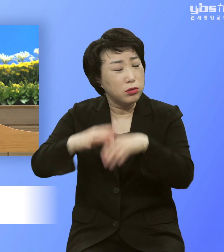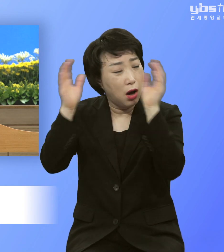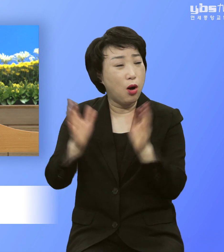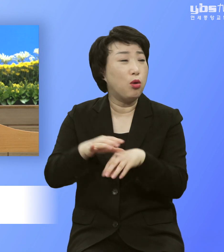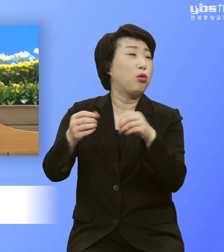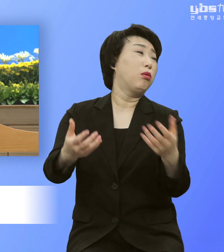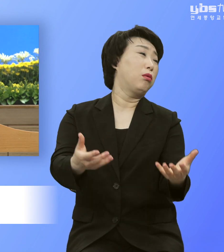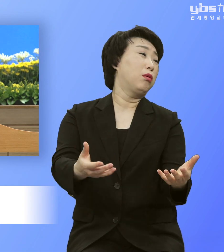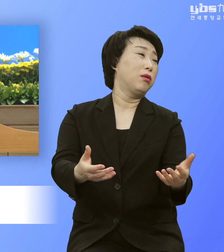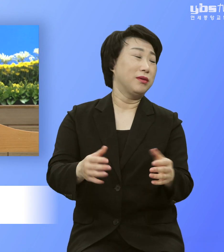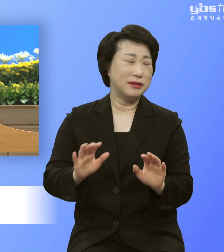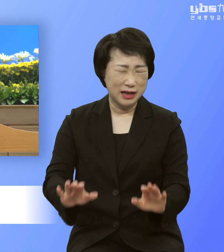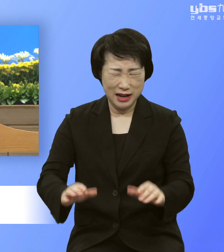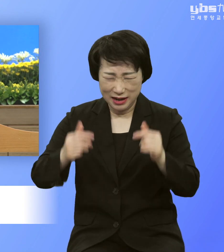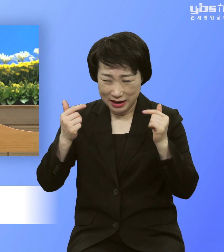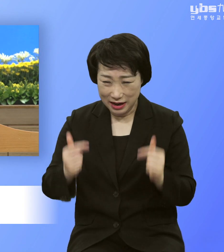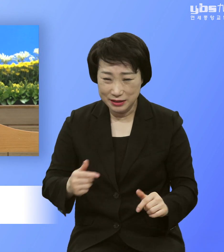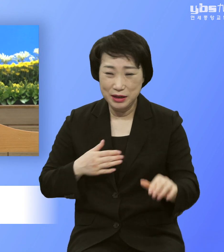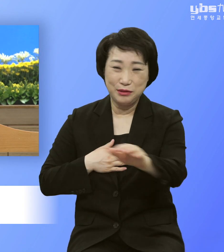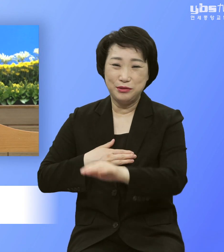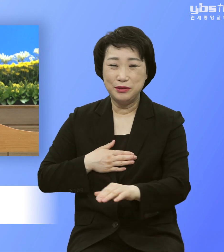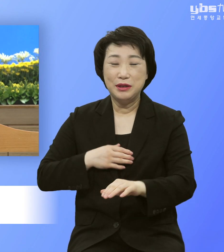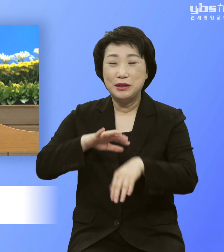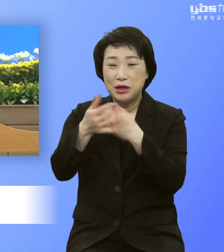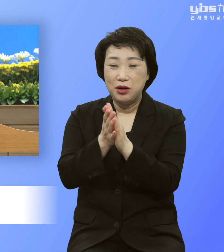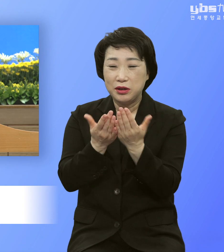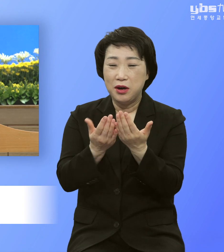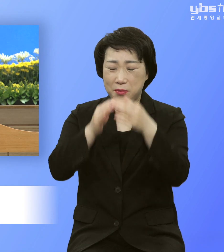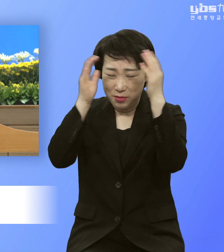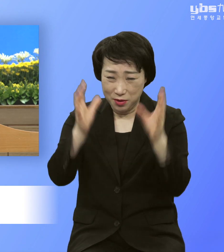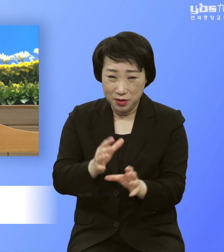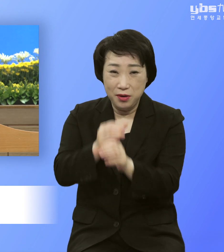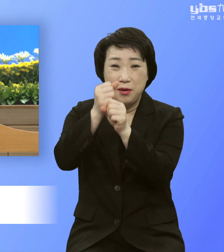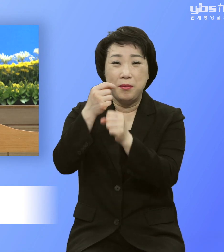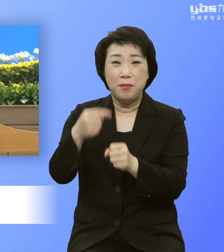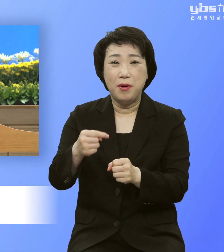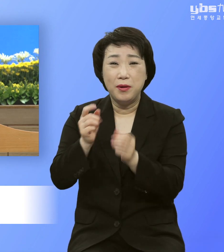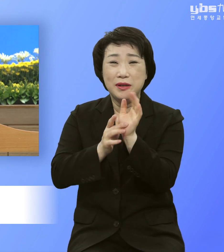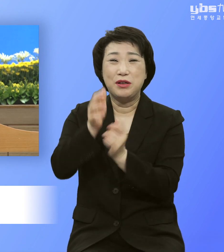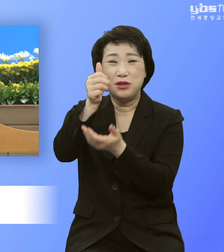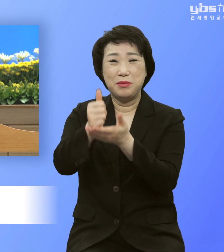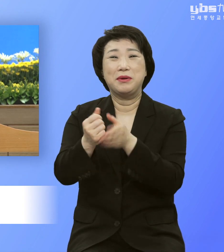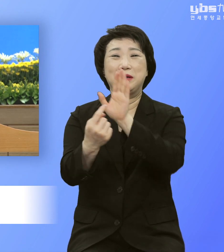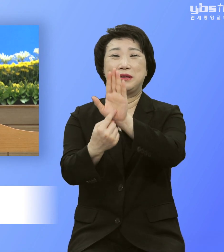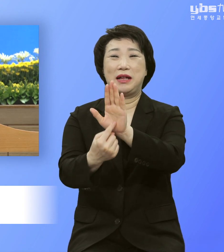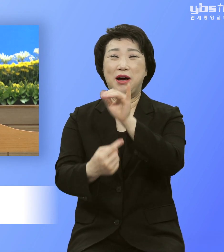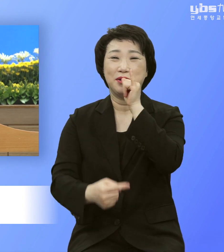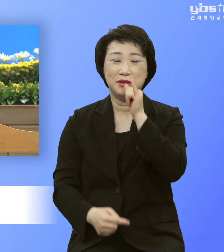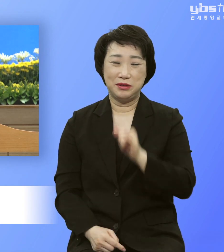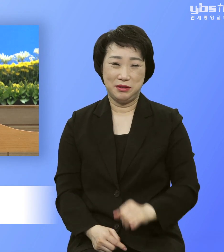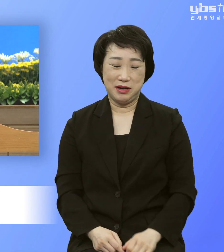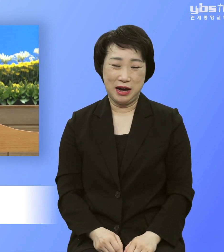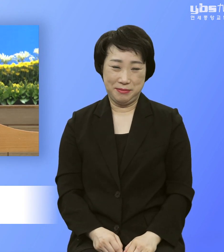헛것인데, 그러니까 항상 성경 전체는 예수 그리스도를 말하고 있다 이 말이에요.